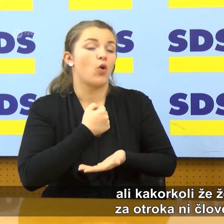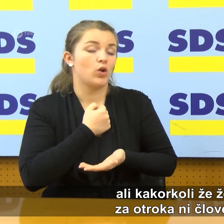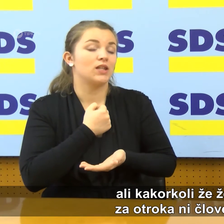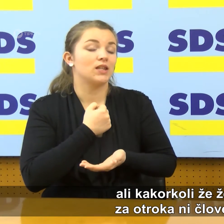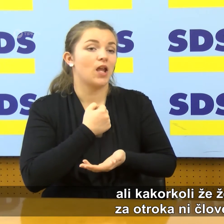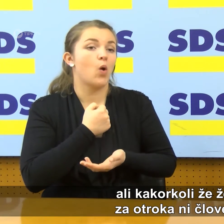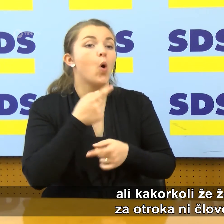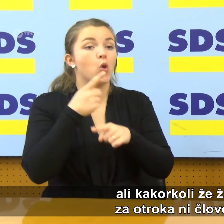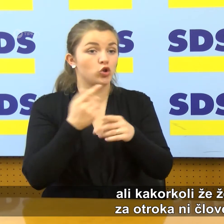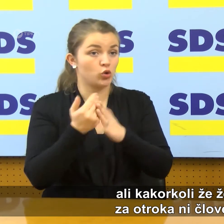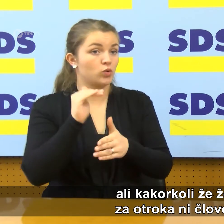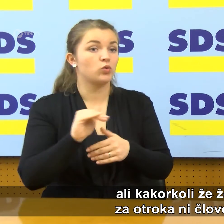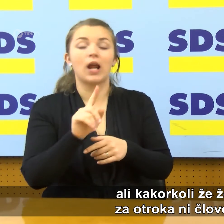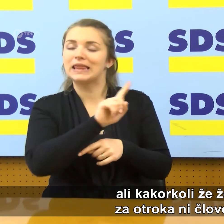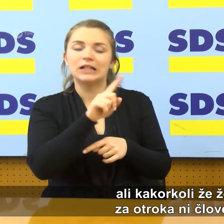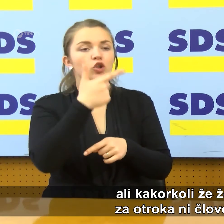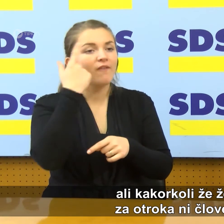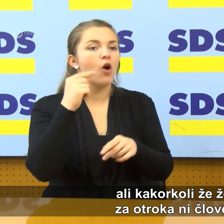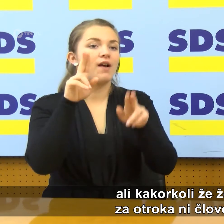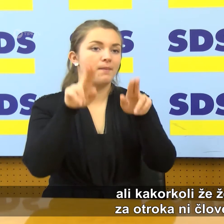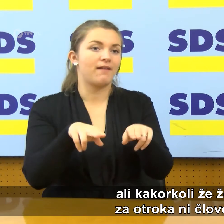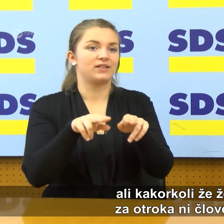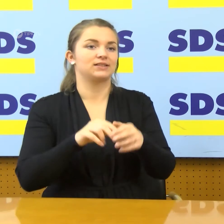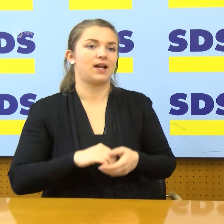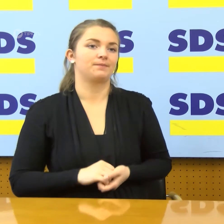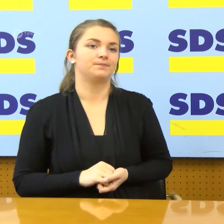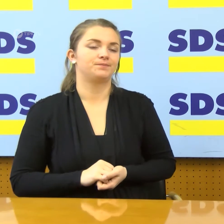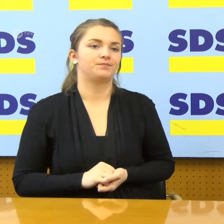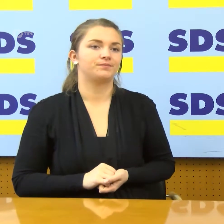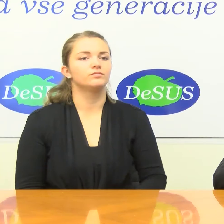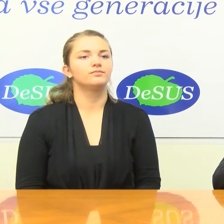želite odločitev za otroka ni človekova pravica.